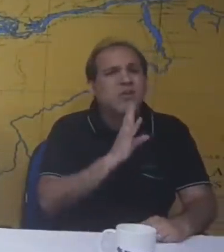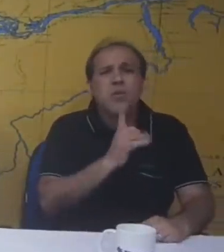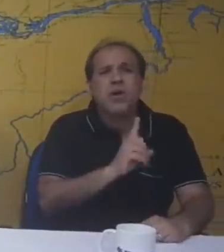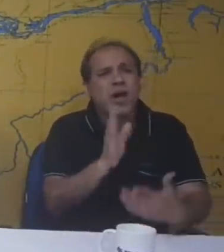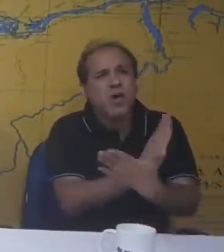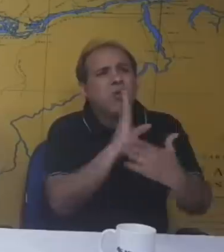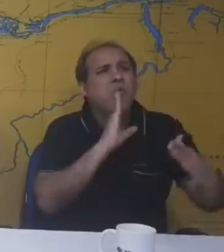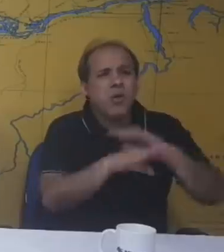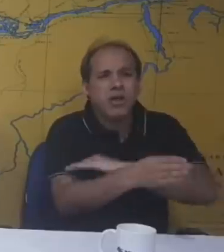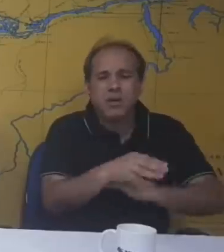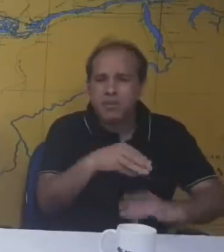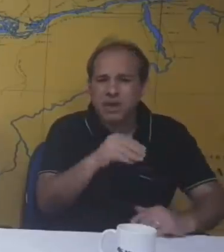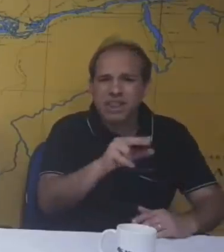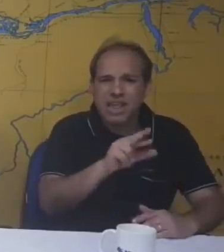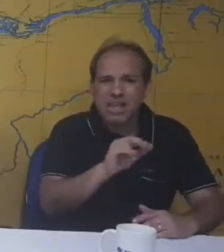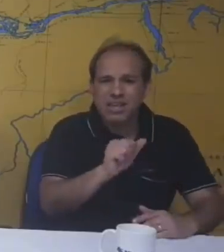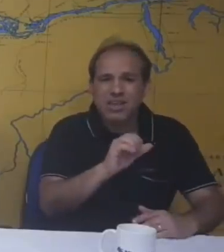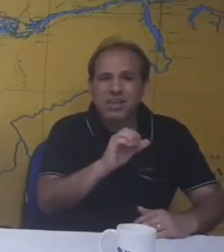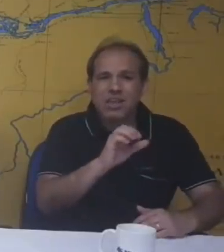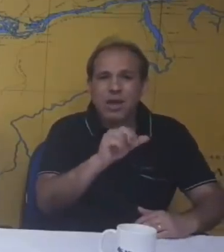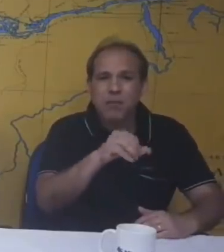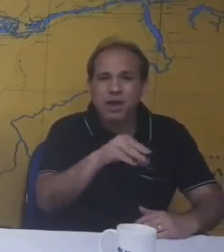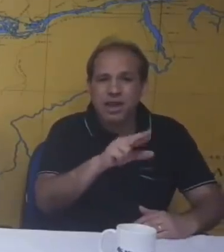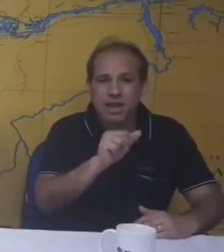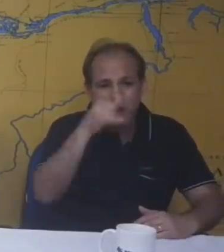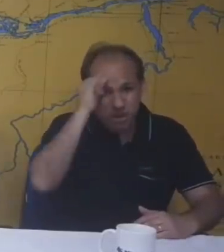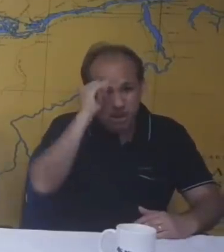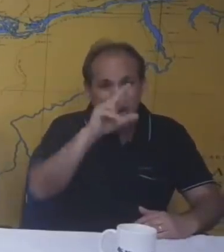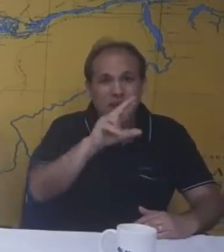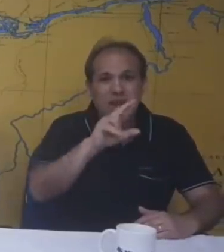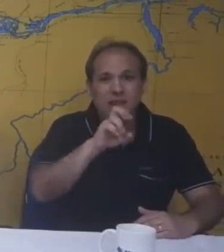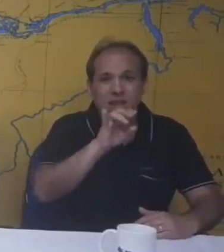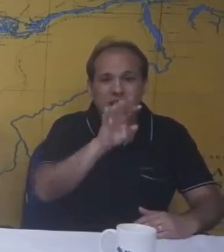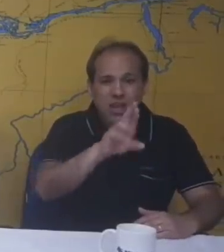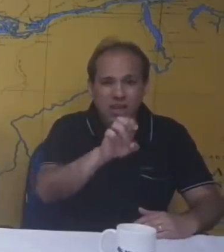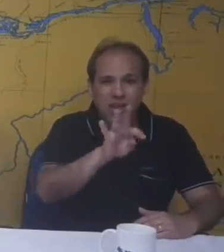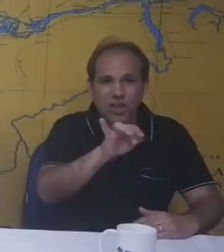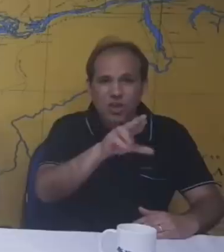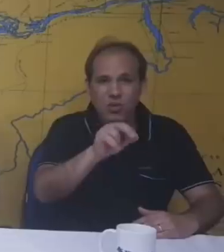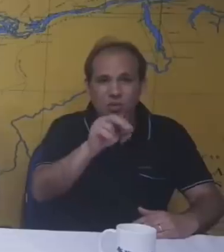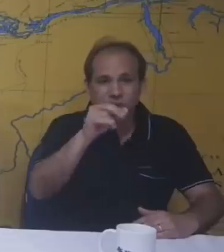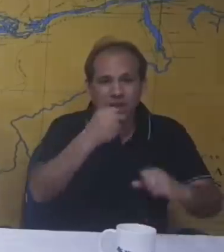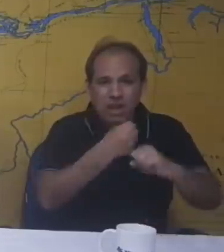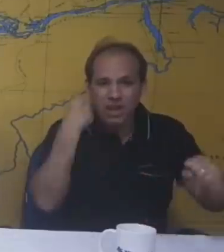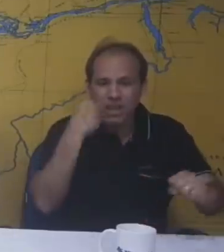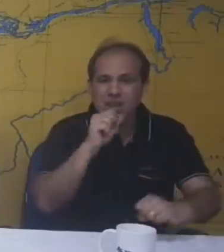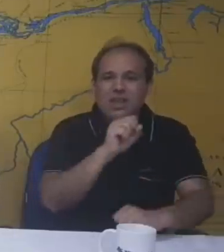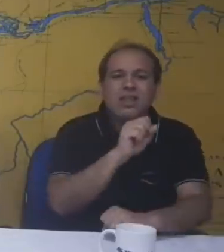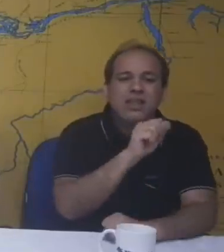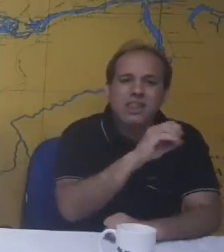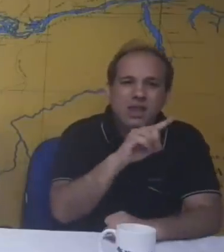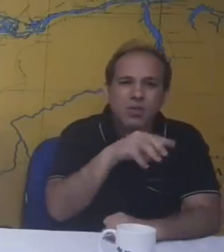né? Mainardi, Câmara de Marajó, Retiro Grande, Piriá, São Miguel de